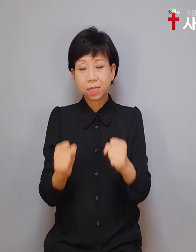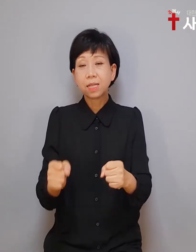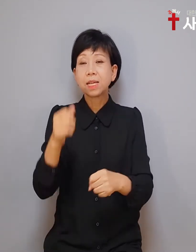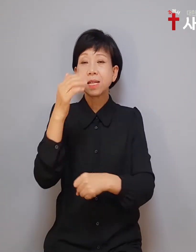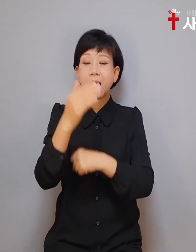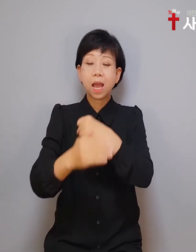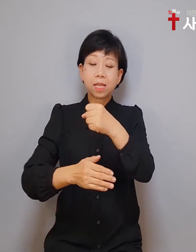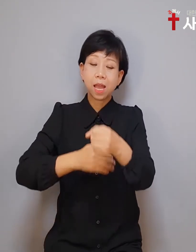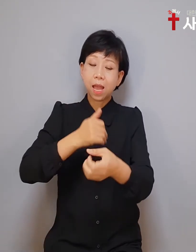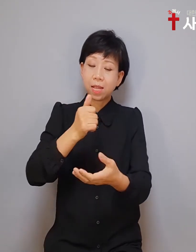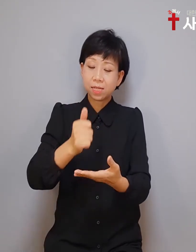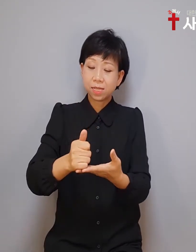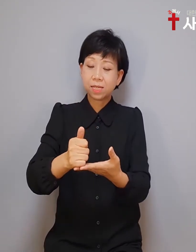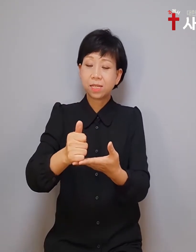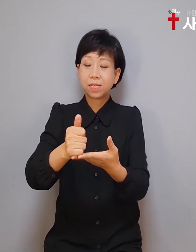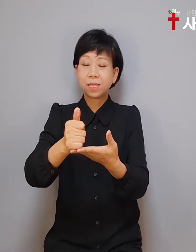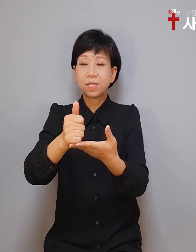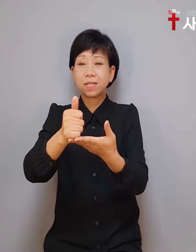살아계신